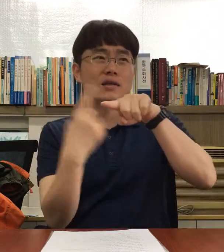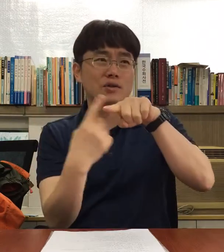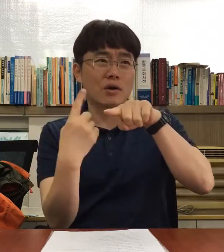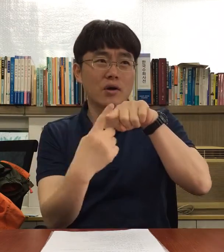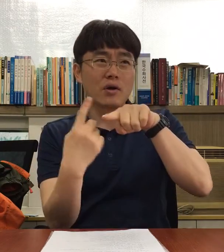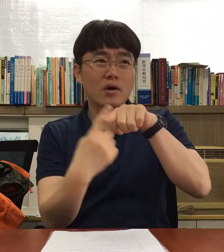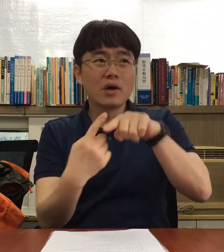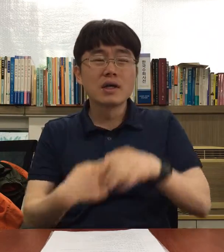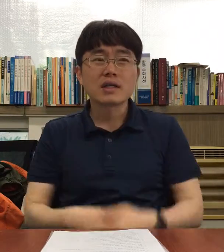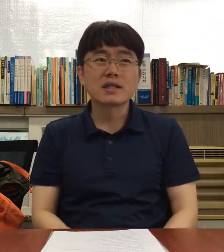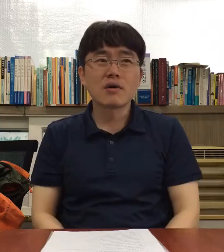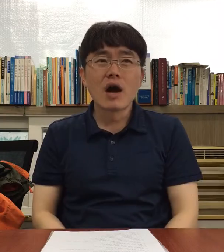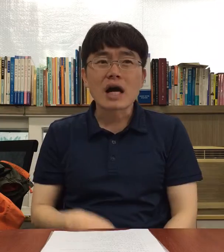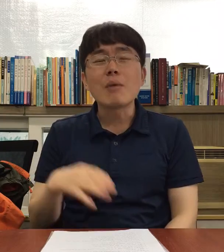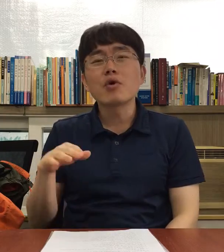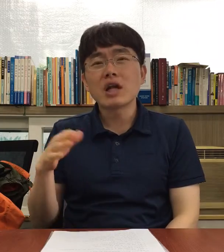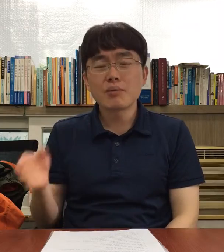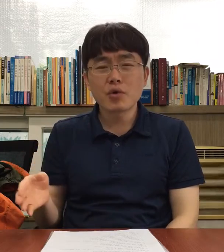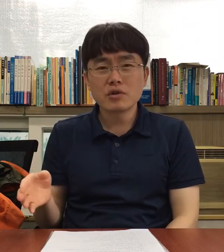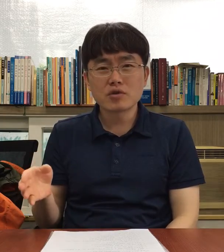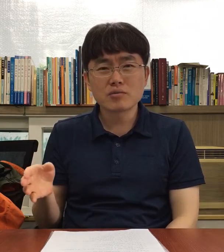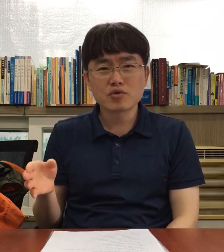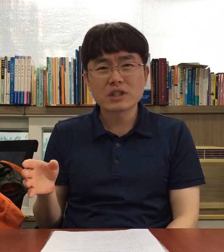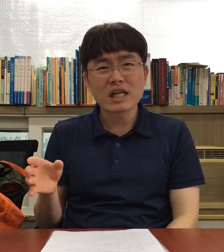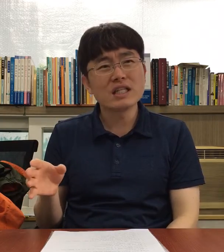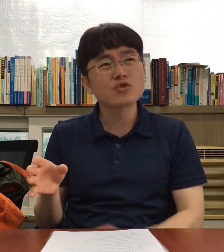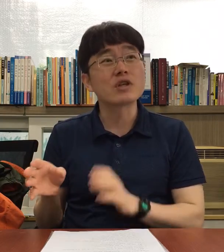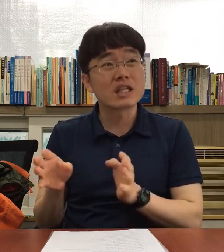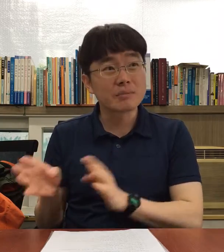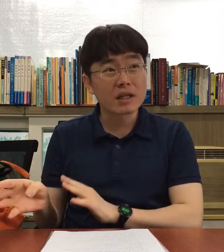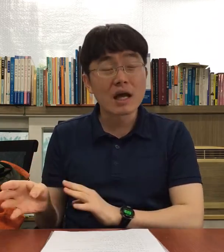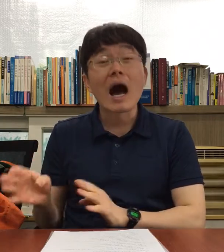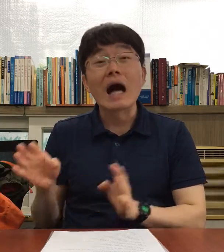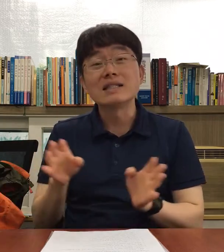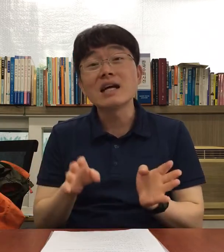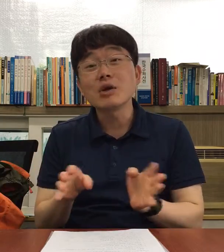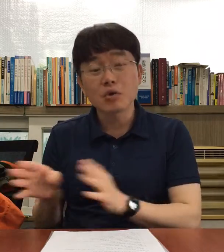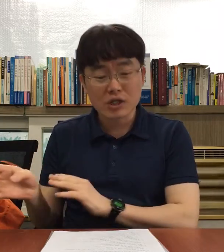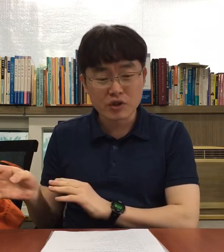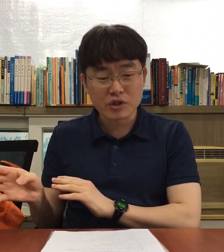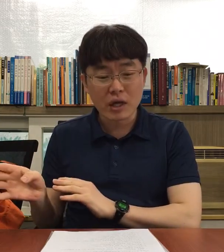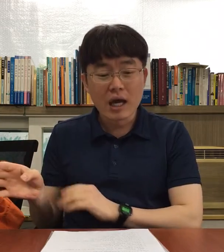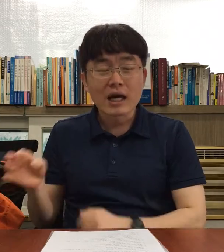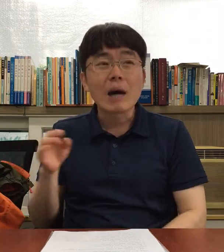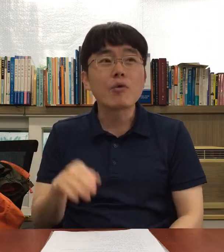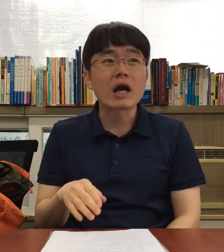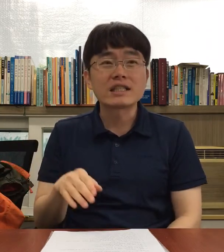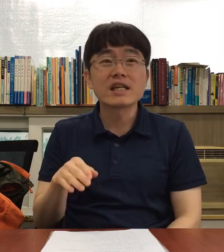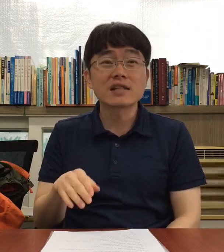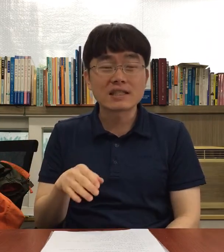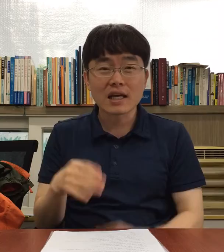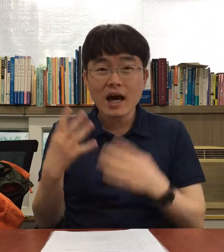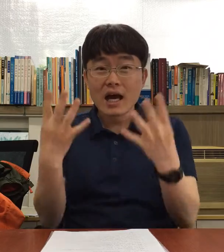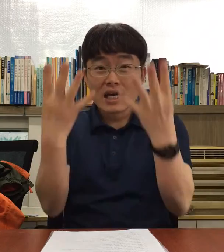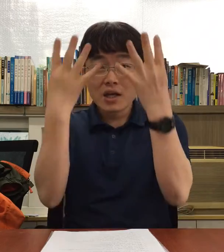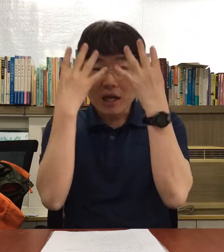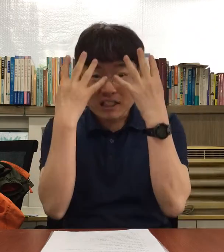거죠. 그래서 감옥이라는 표현을 좀 굳이 살릴 수도 있겠지만 안 살리고도 갈 수 있어요. 감옥에 갇히는 것 자체가 이렇게